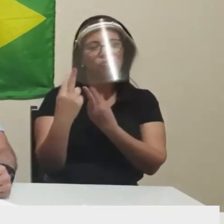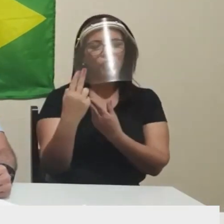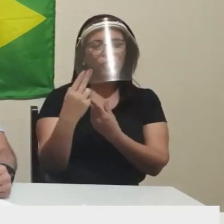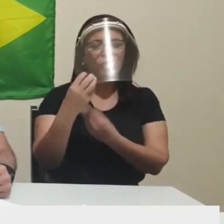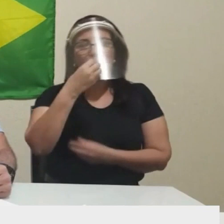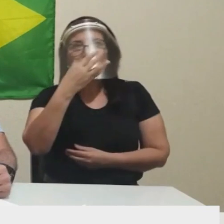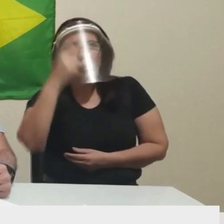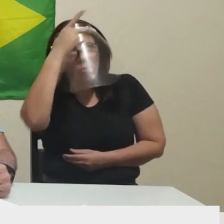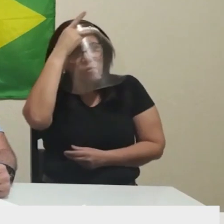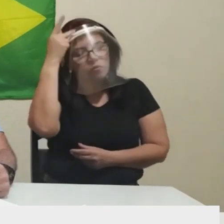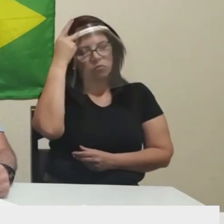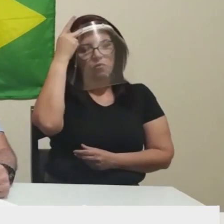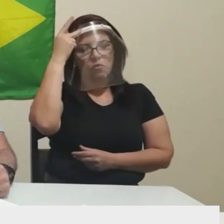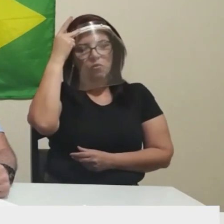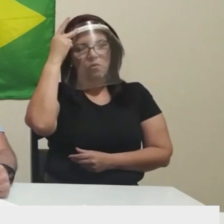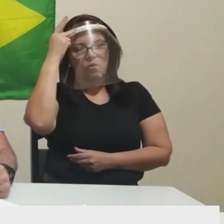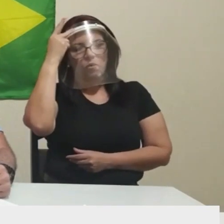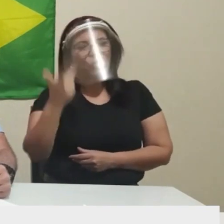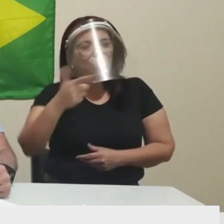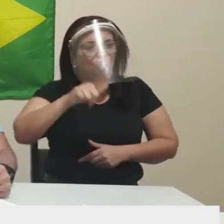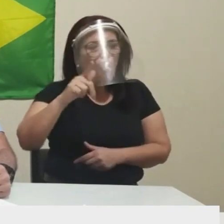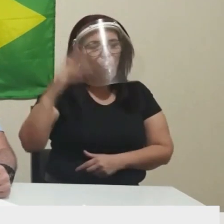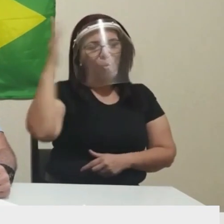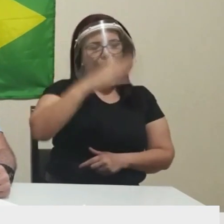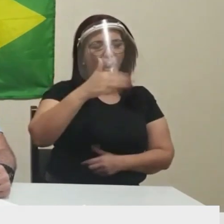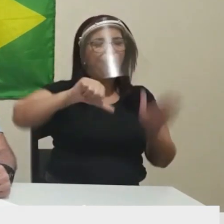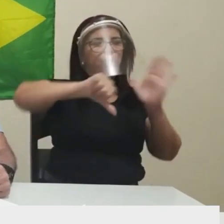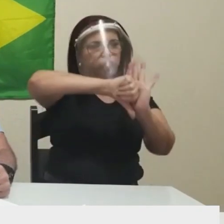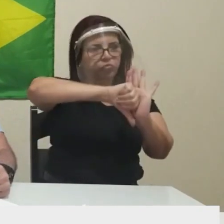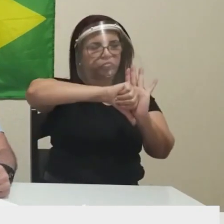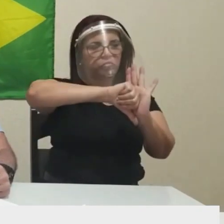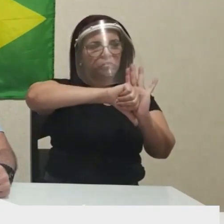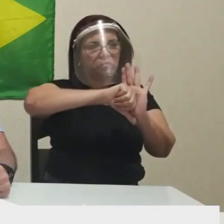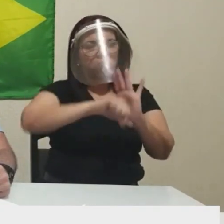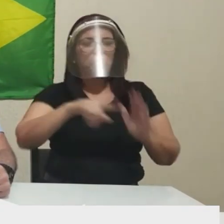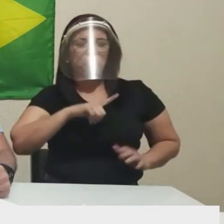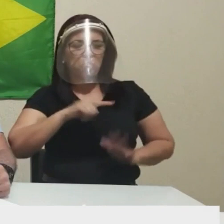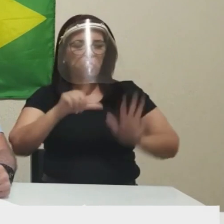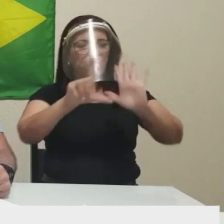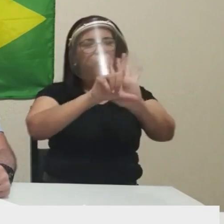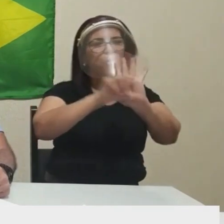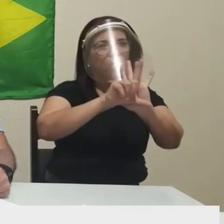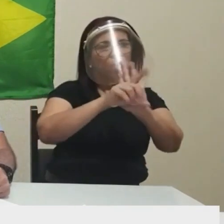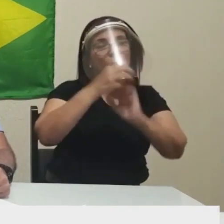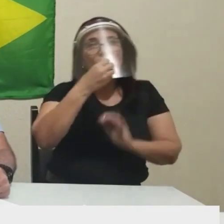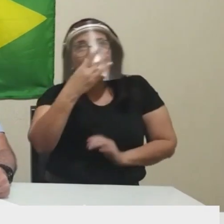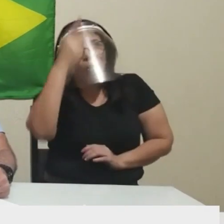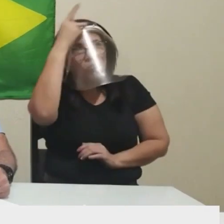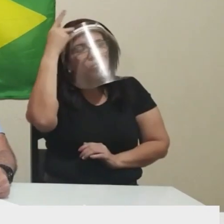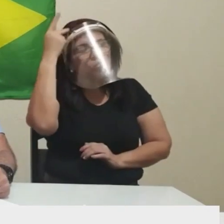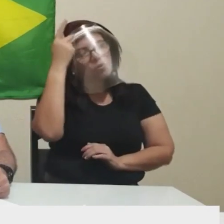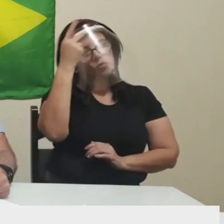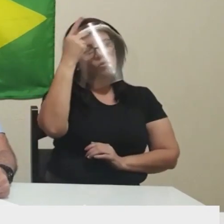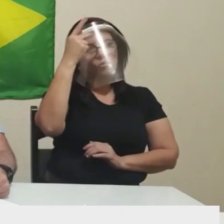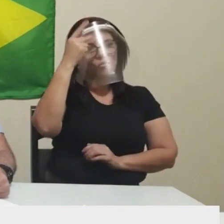cidadão do bandido, do criminoso. Esse sim tem que ter o rigor da lei. O bom cidadão nós temos que